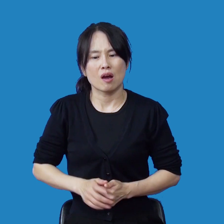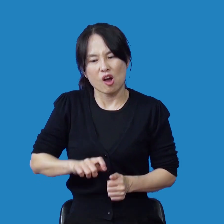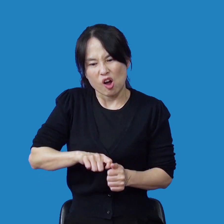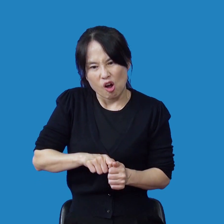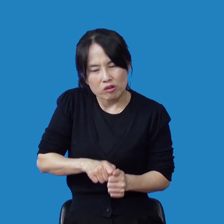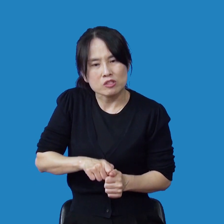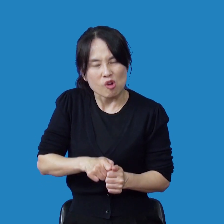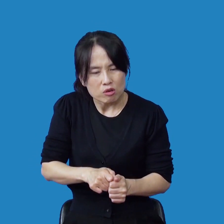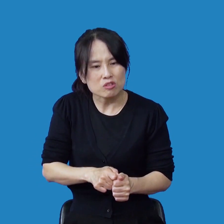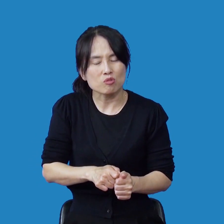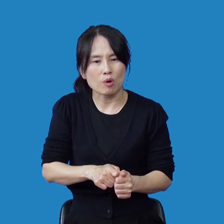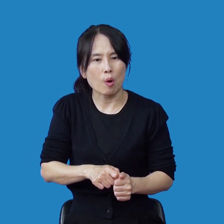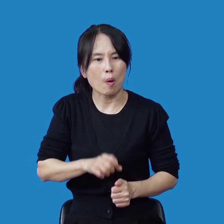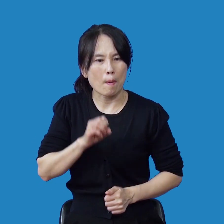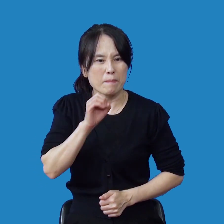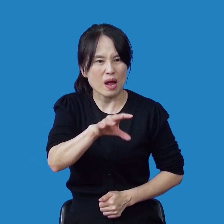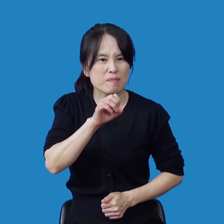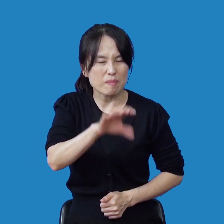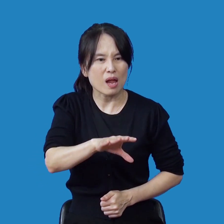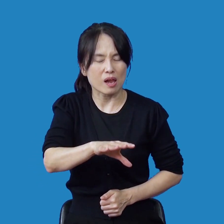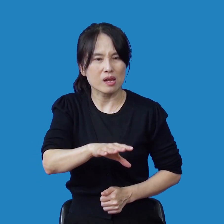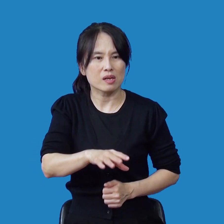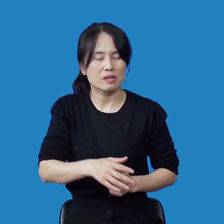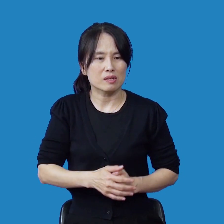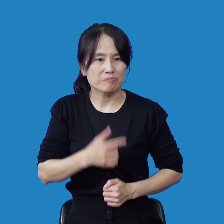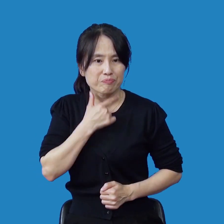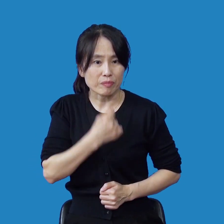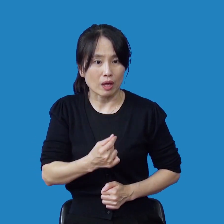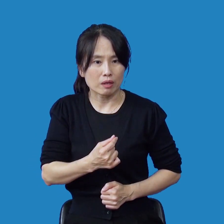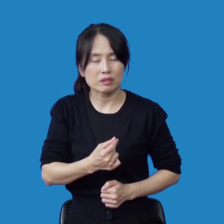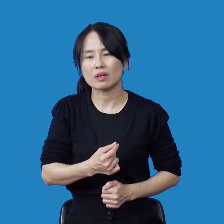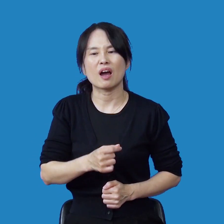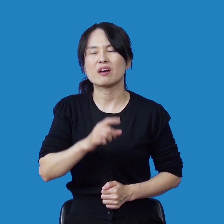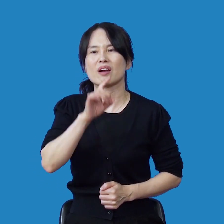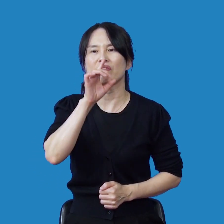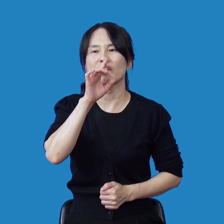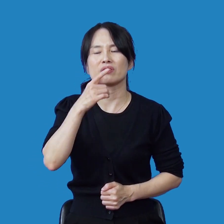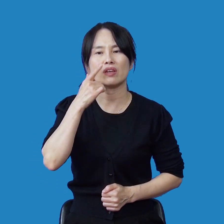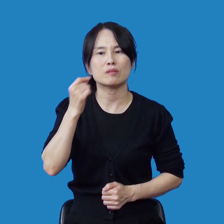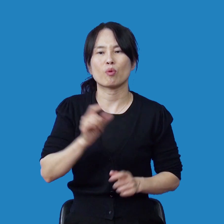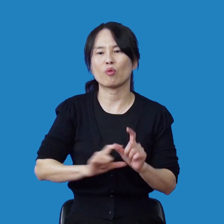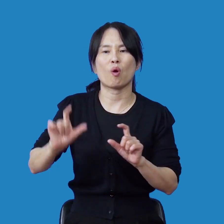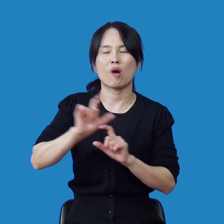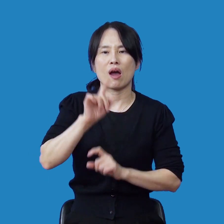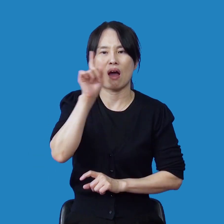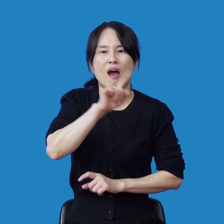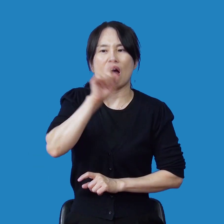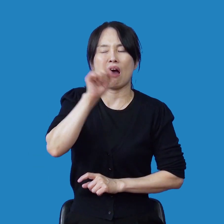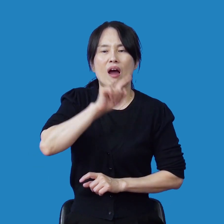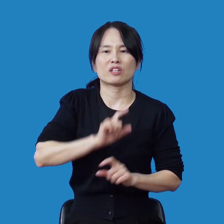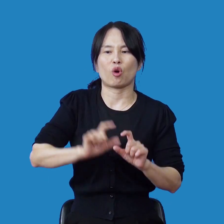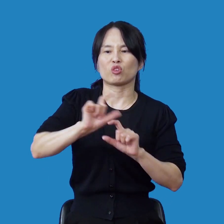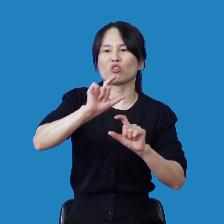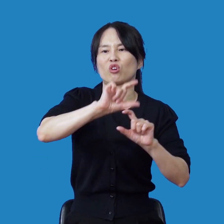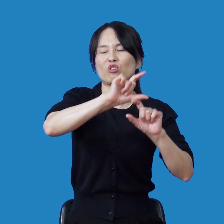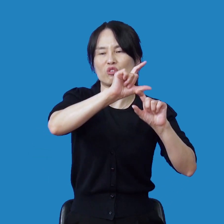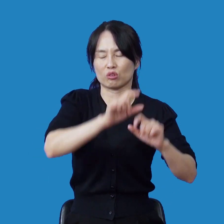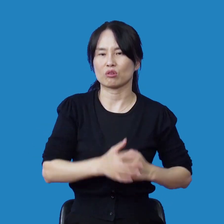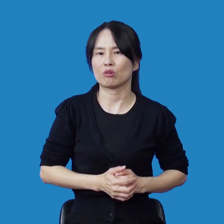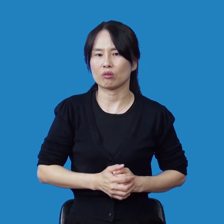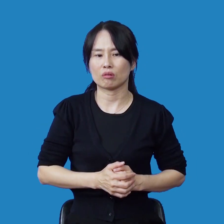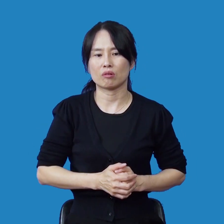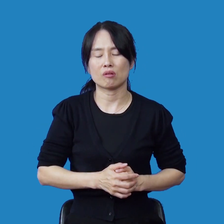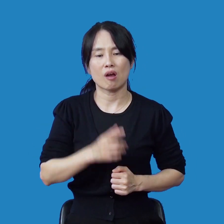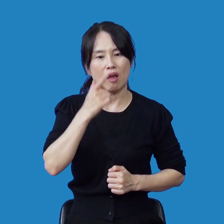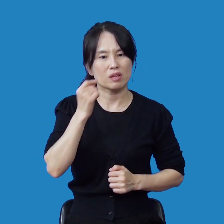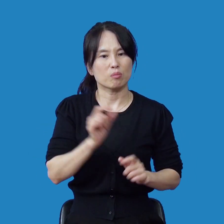억지로 무릎을 꿇으려고 하니까 됩니까? 저 사람들 점점 더 악해져 가지 않습니까? 방귀 낀 놈이 썩낸다고